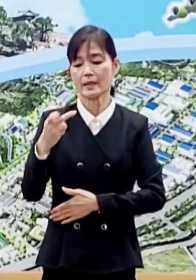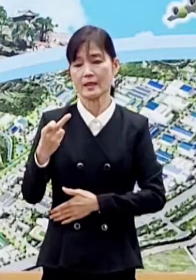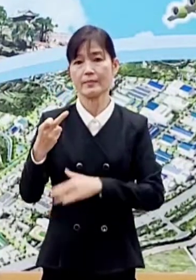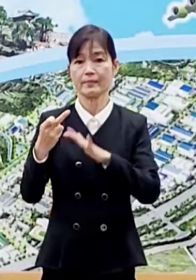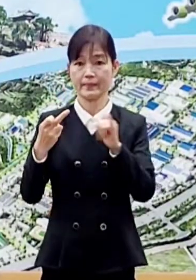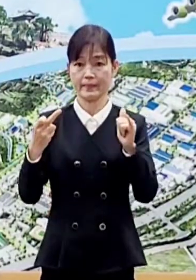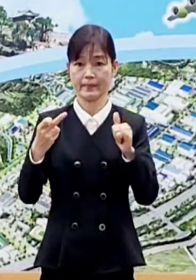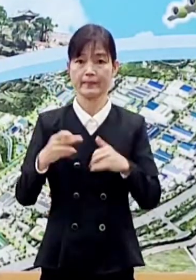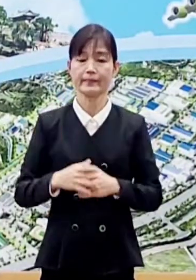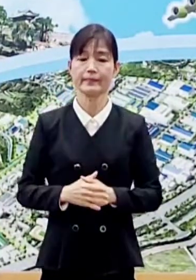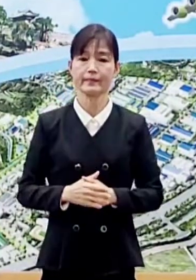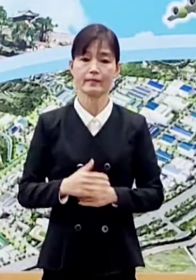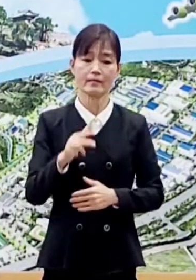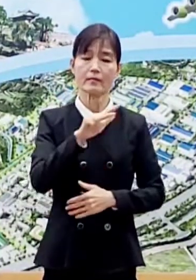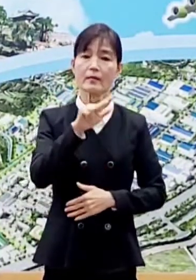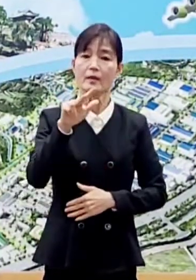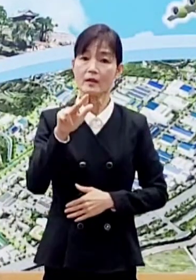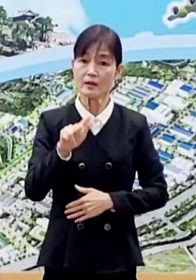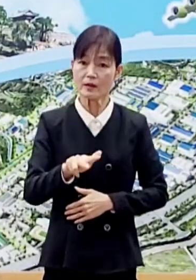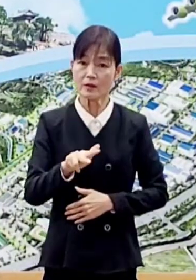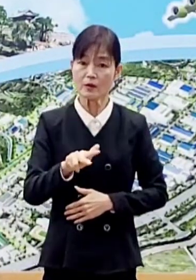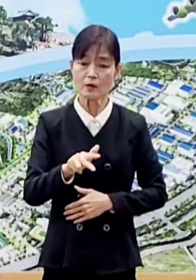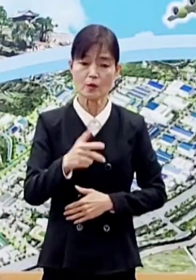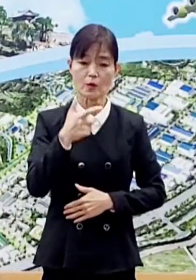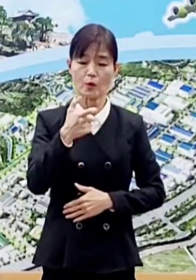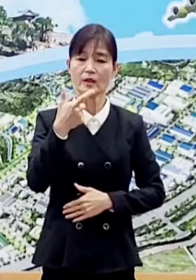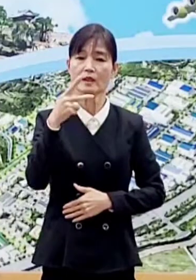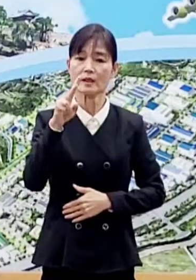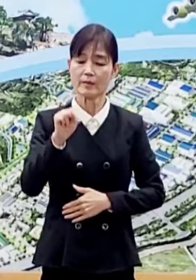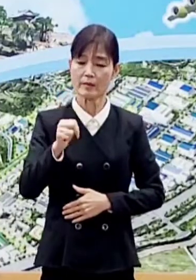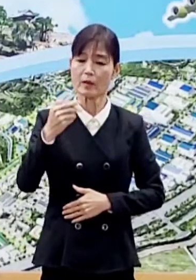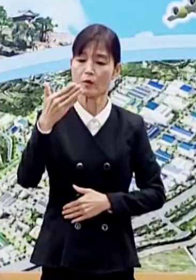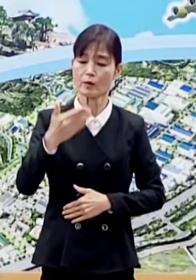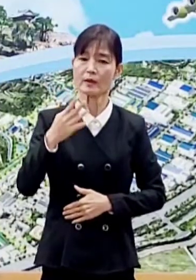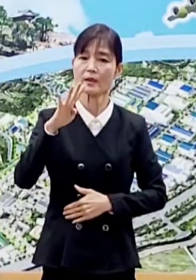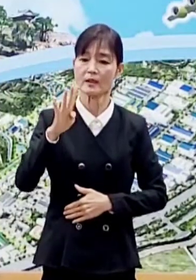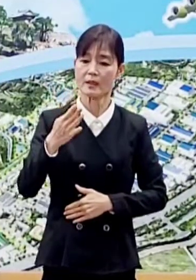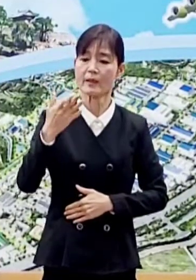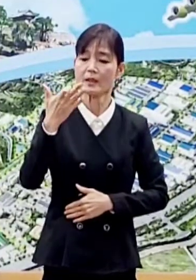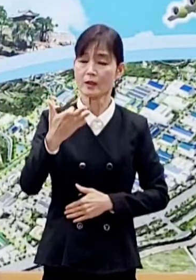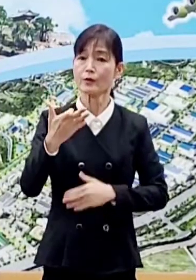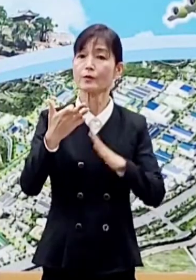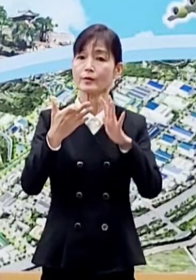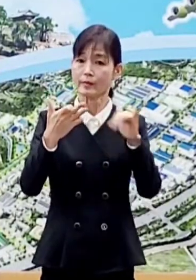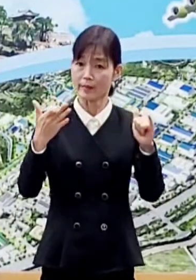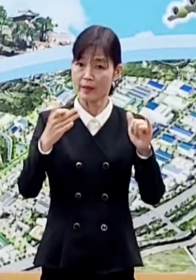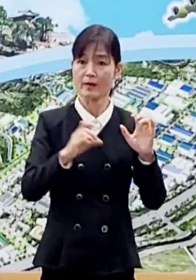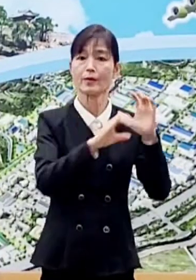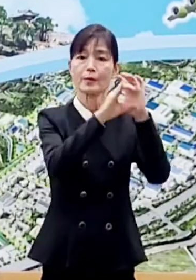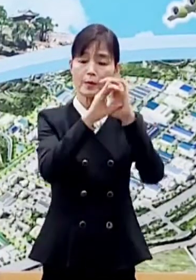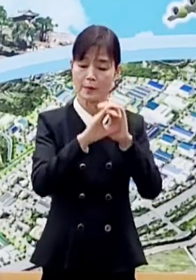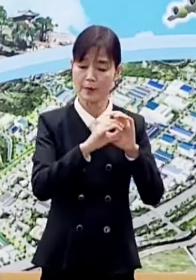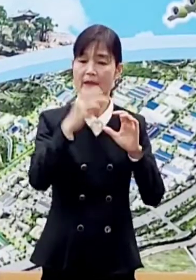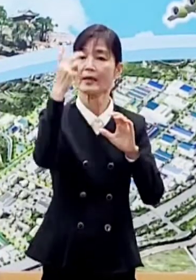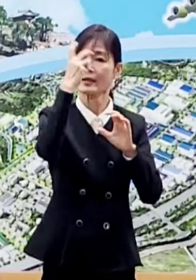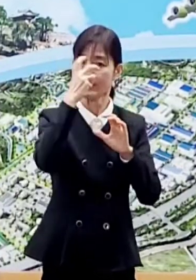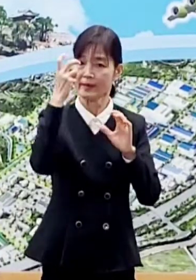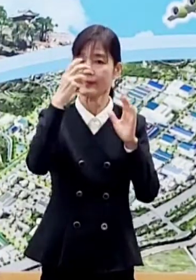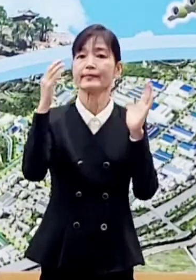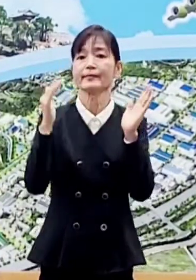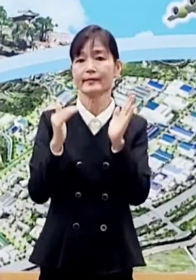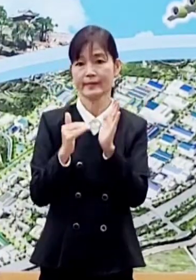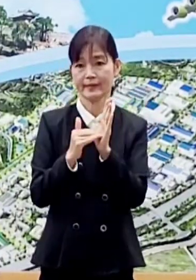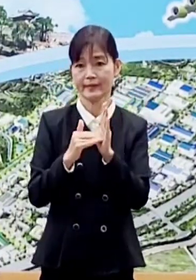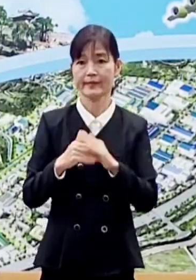2411명입니다. 우리 시는 그동안 62만 9419명에 대하여 코로나19 검사를